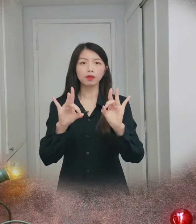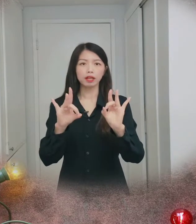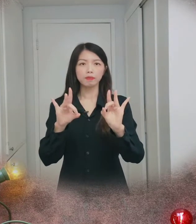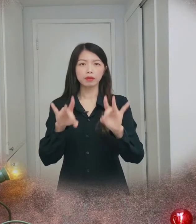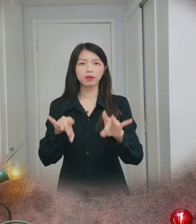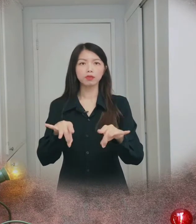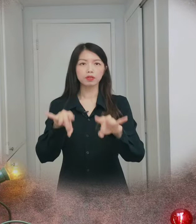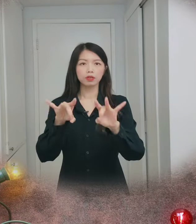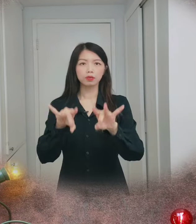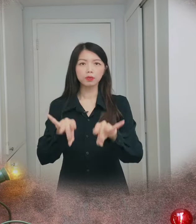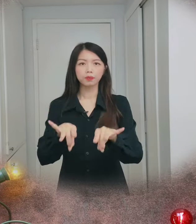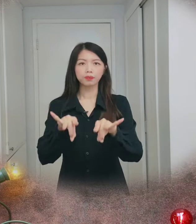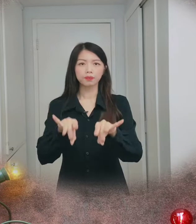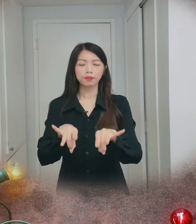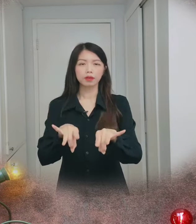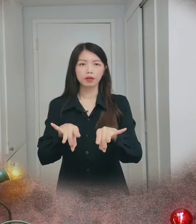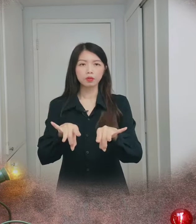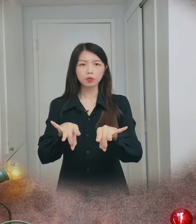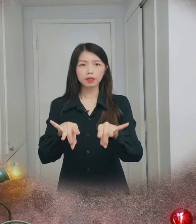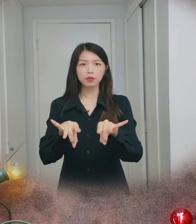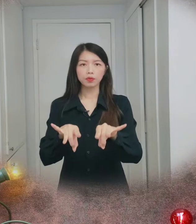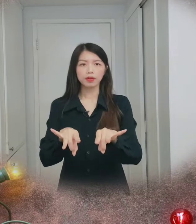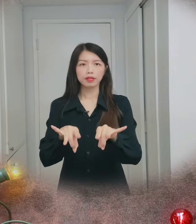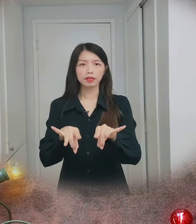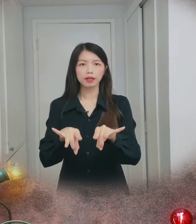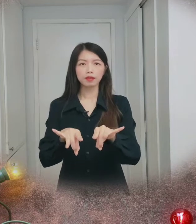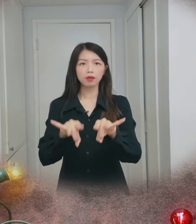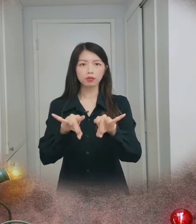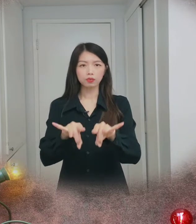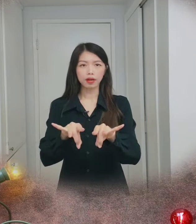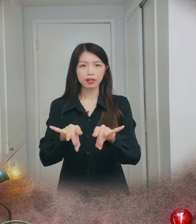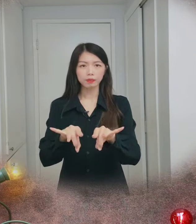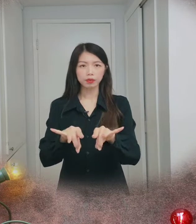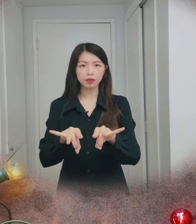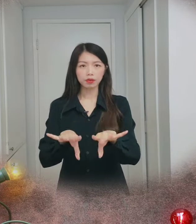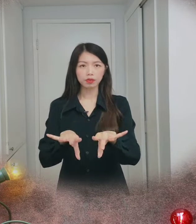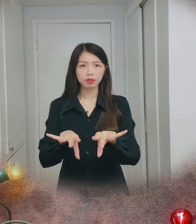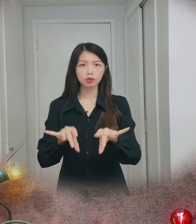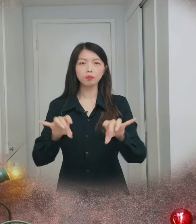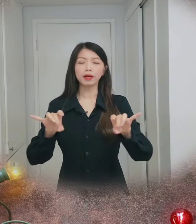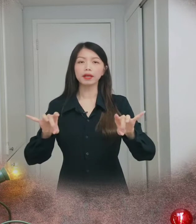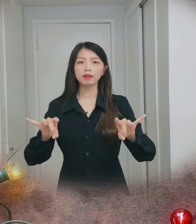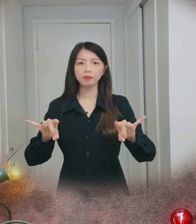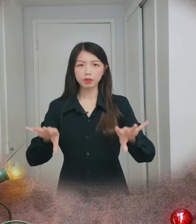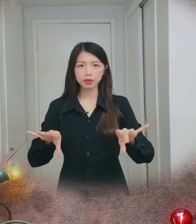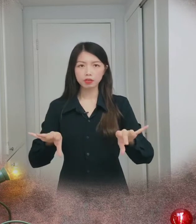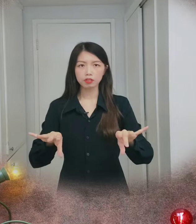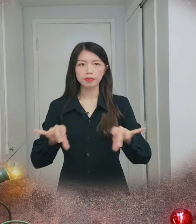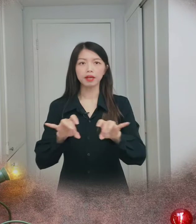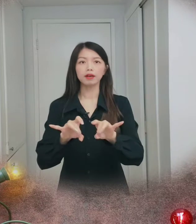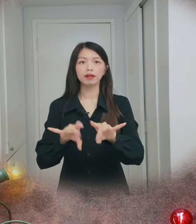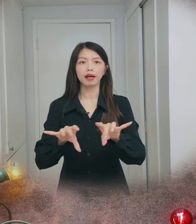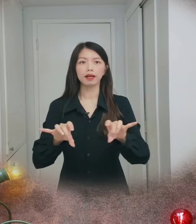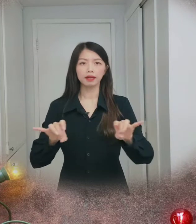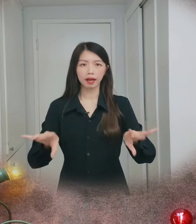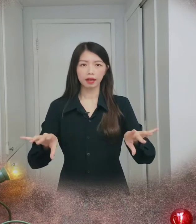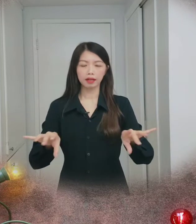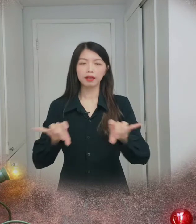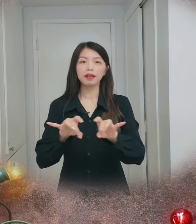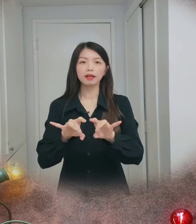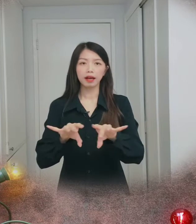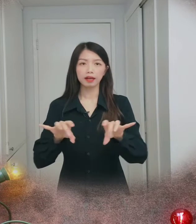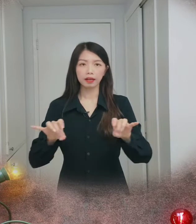붙여서 동그랗게 만들어 주시고, 손등이 위로 한 이 상태에서 중간에서 한번 튕겨주시고 밖에서 한번 튕겨주시면 돼요.